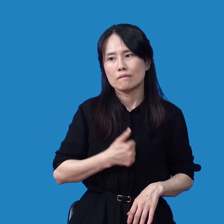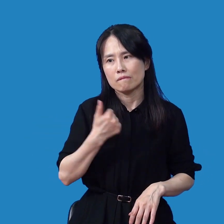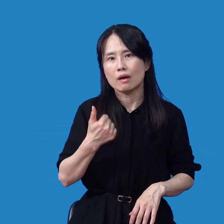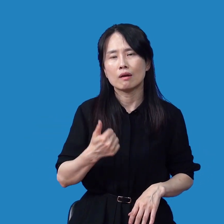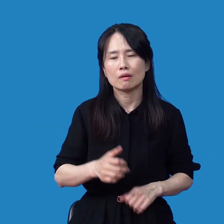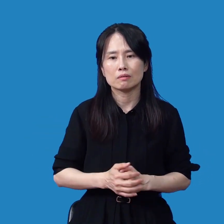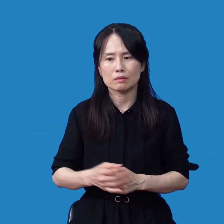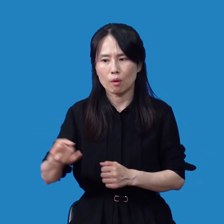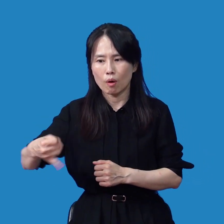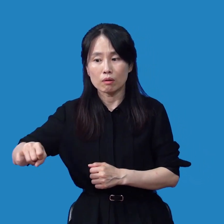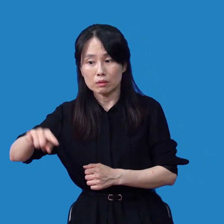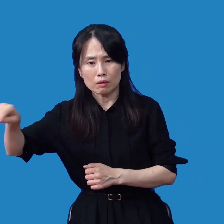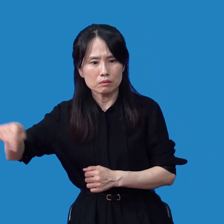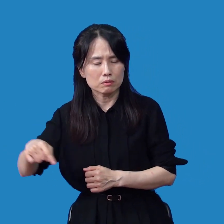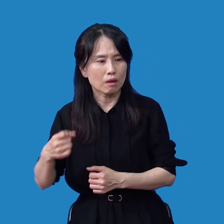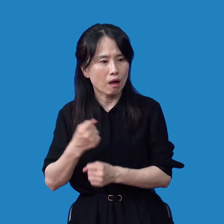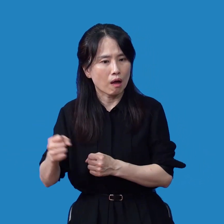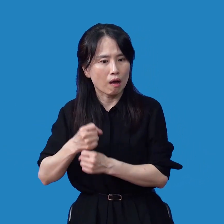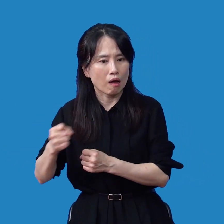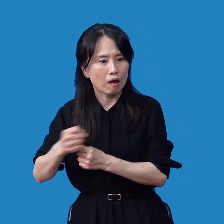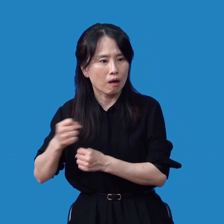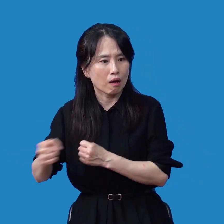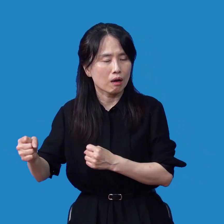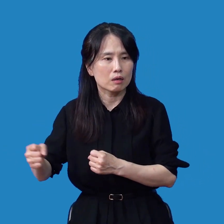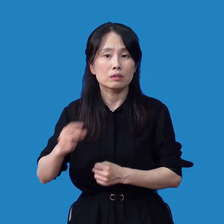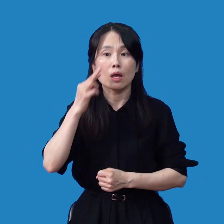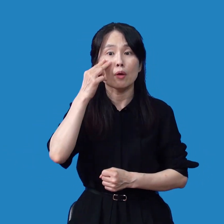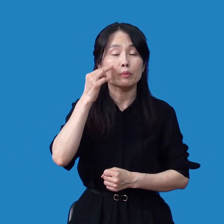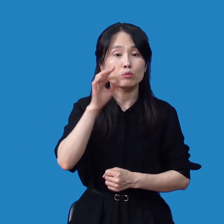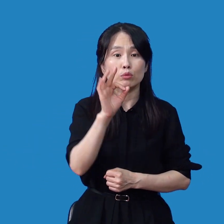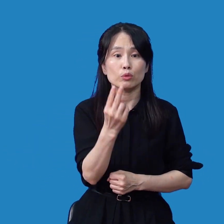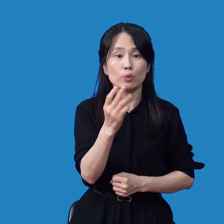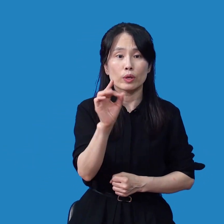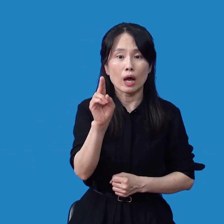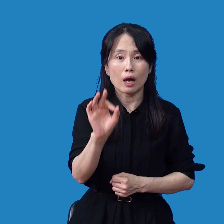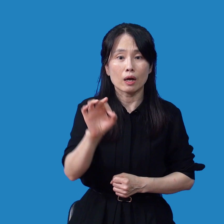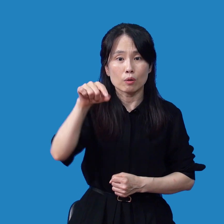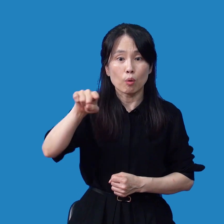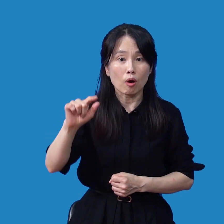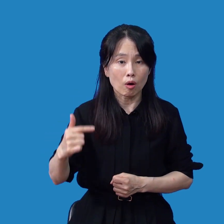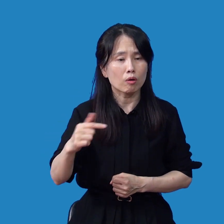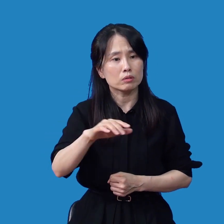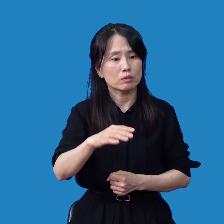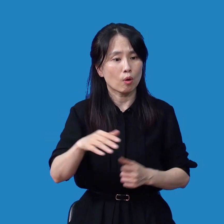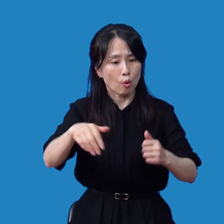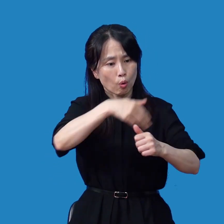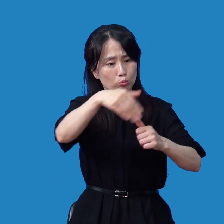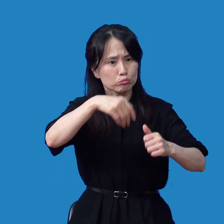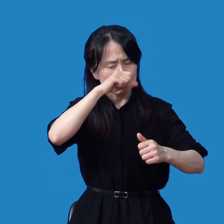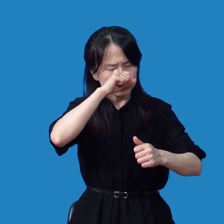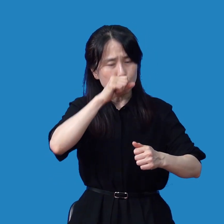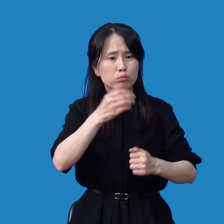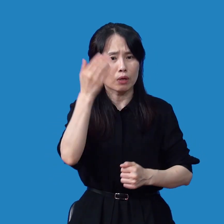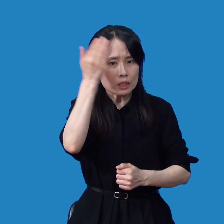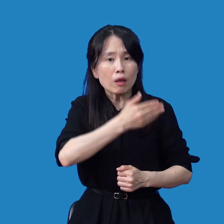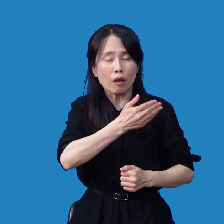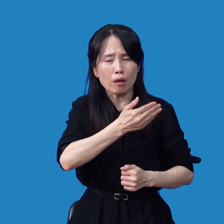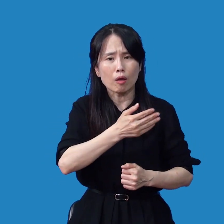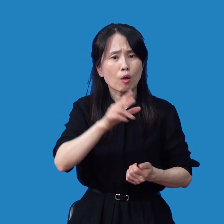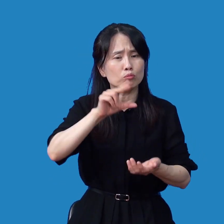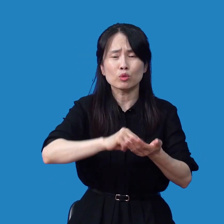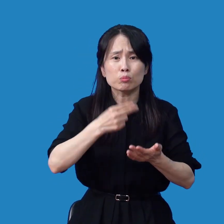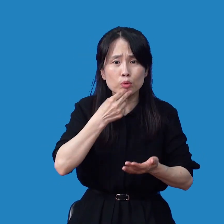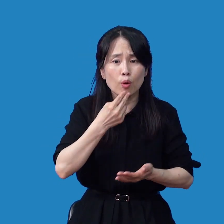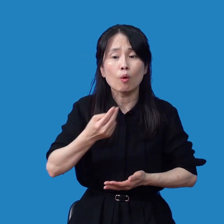당황했습니다. 미국 요양원은 워낙 시설도 좋고 환경도 좋고 해서 아무 문제가 없는데, 더군다나 자기